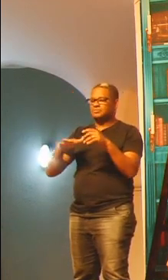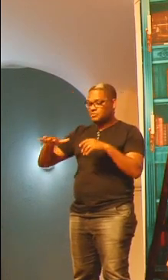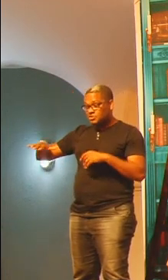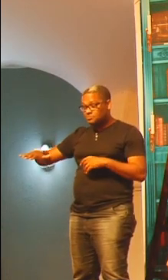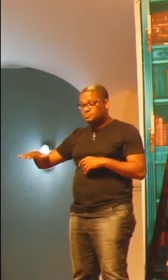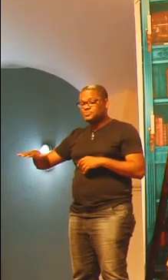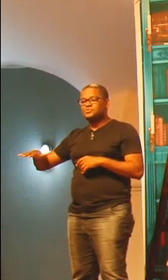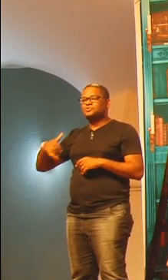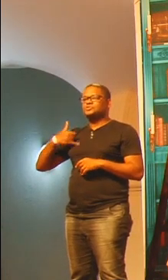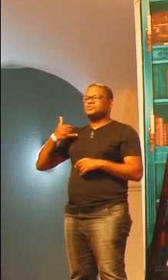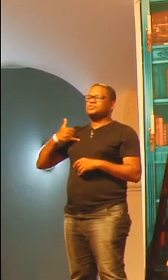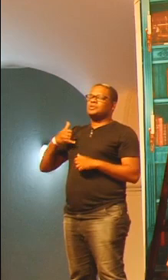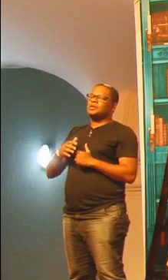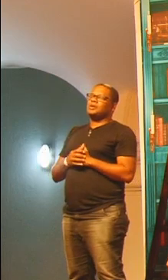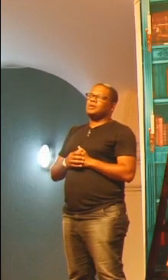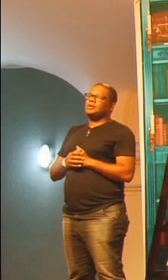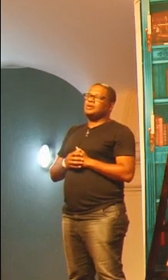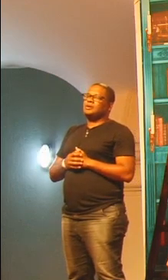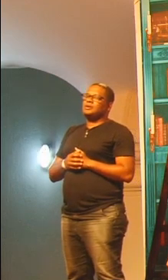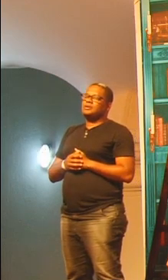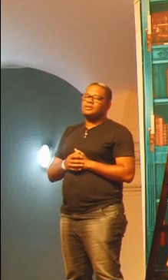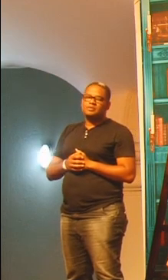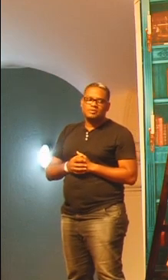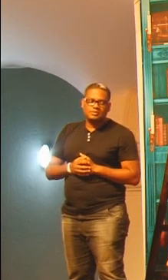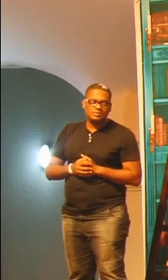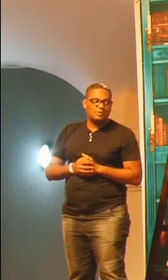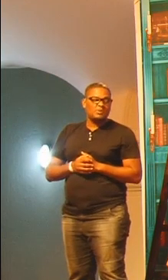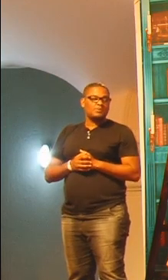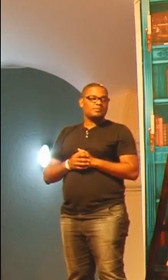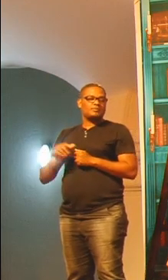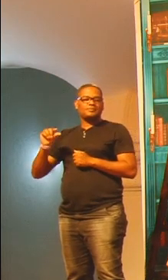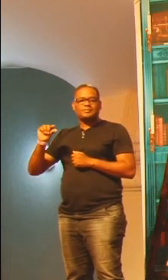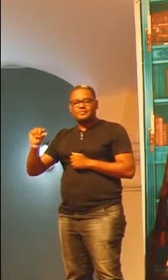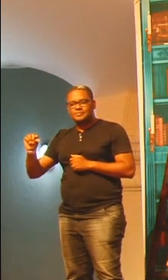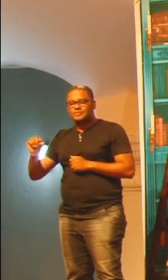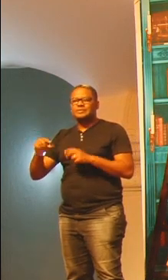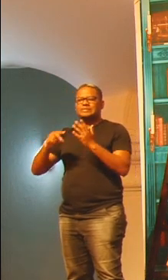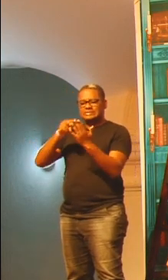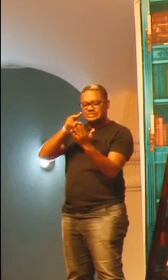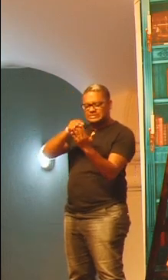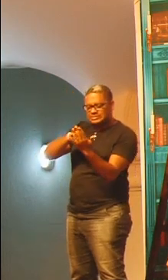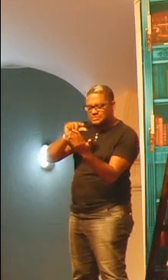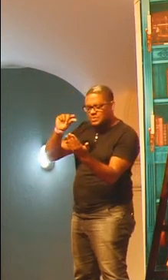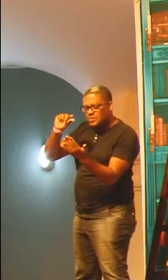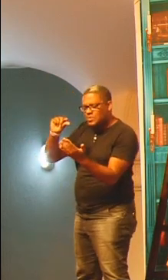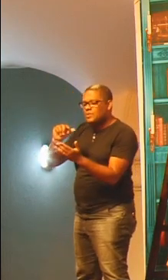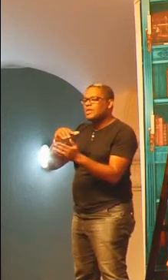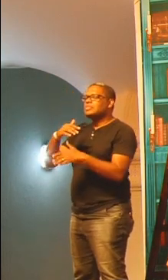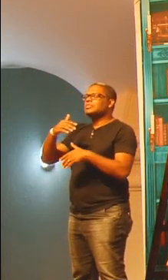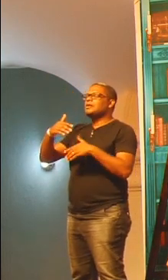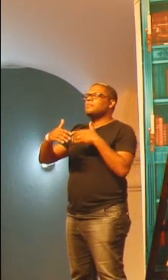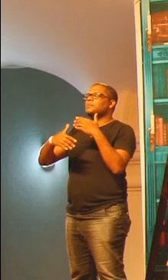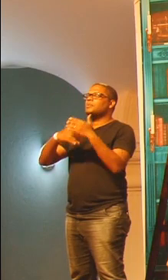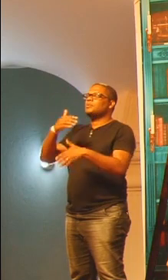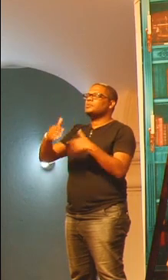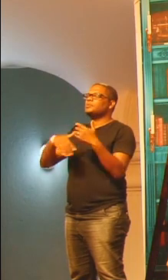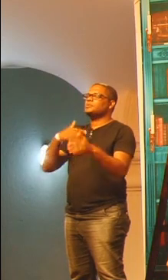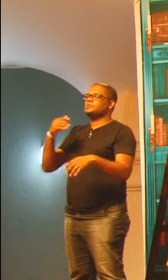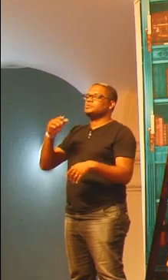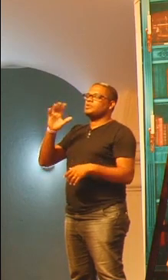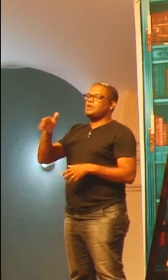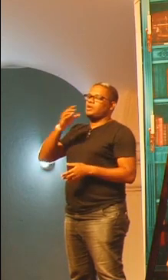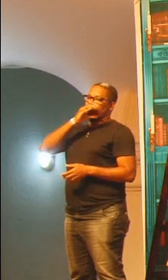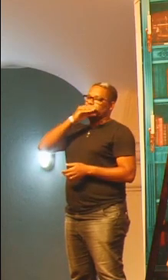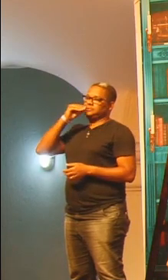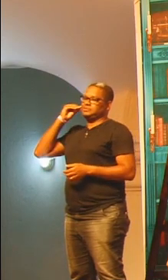pequeno, aí os livros infantis eram pouco texto e eu conseguia ler. Mas depois, já na